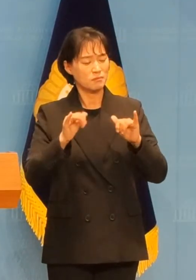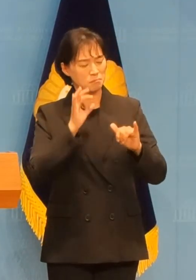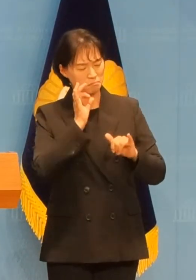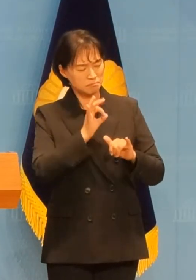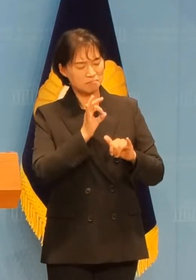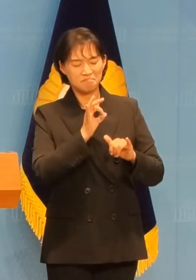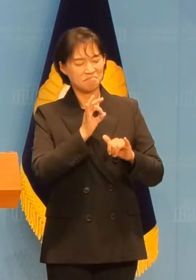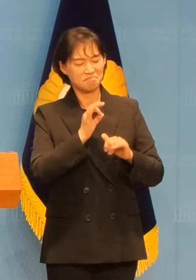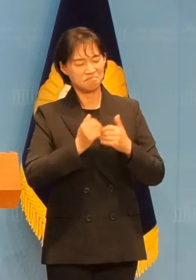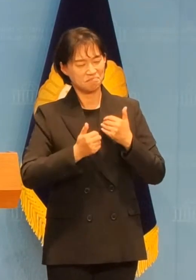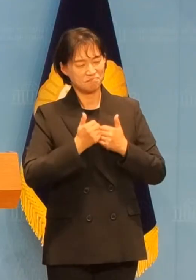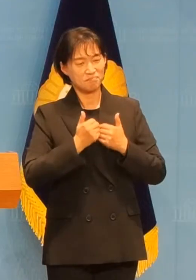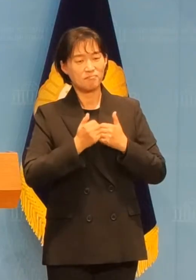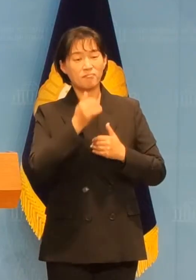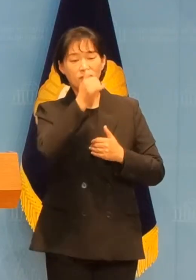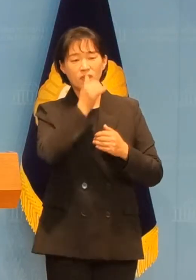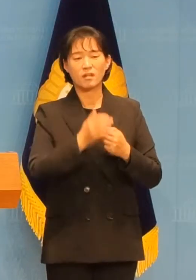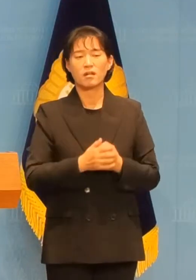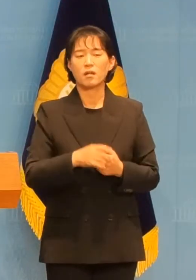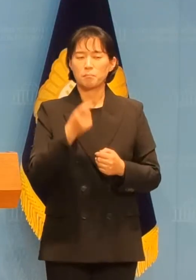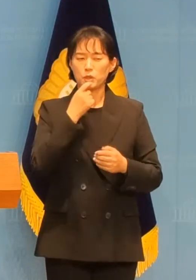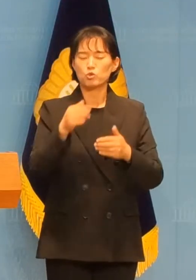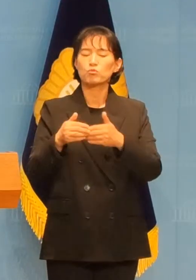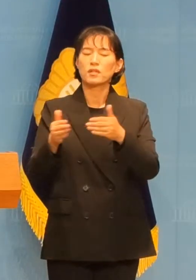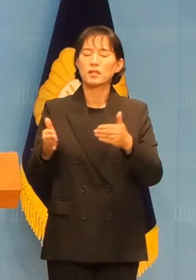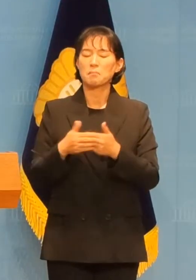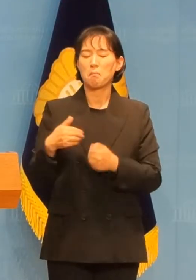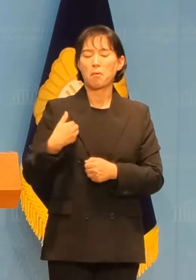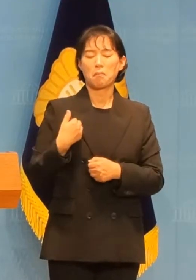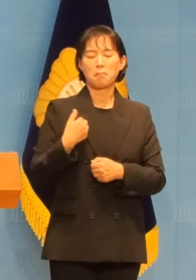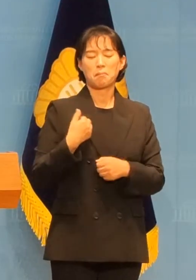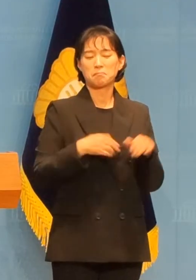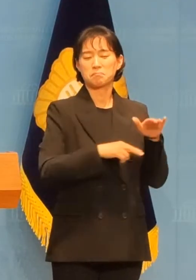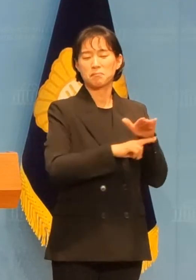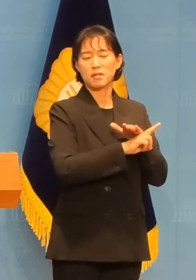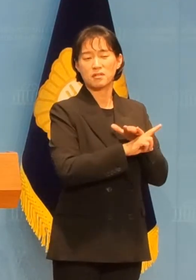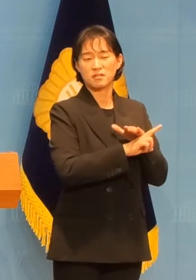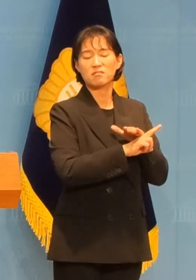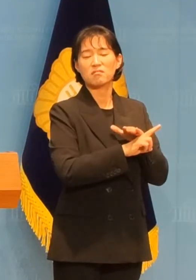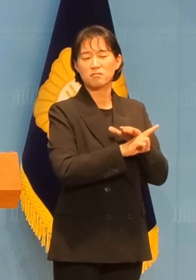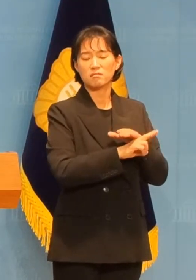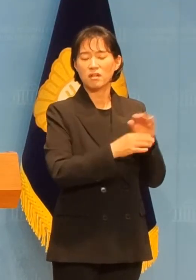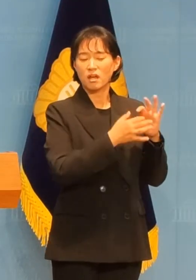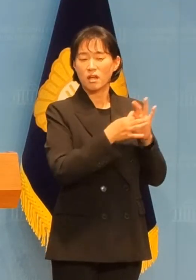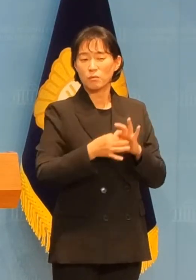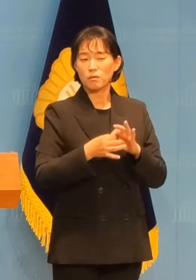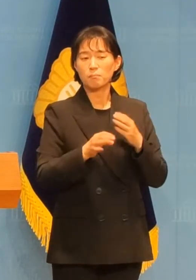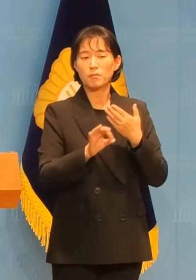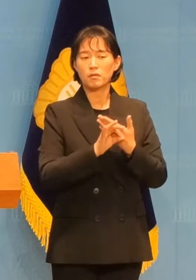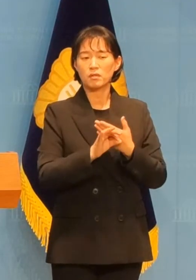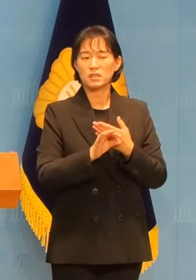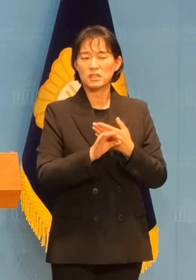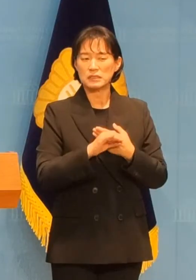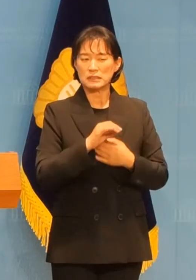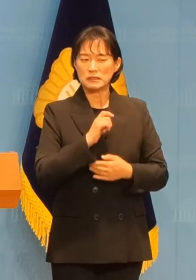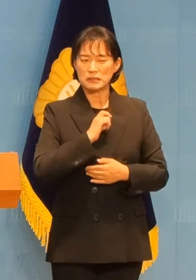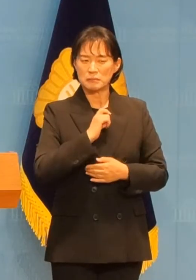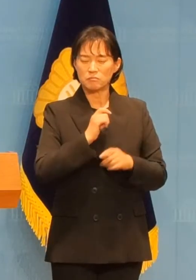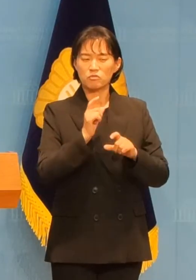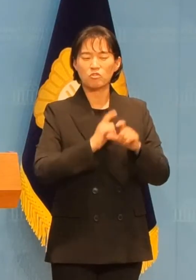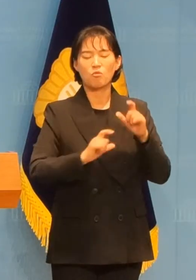않습니다. 민주당이 모르쇠 침묵 회피 전략으로 일관할수록 의혹은 더욱